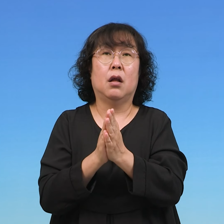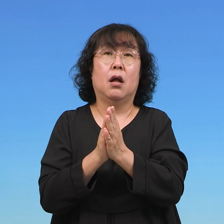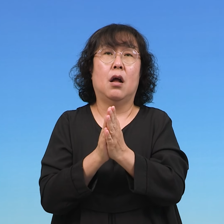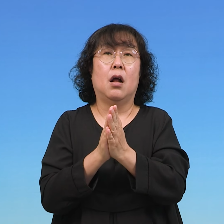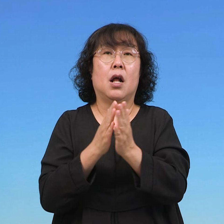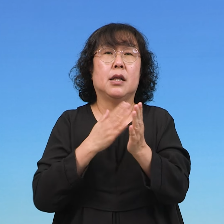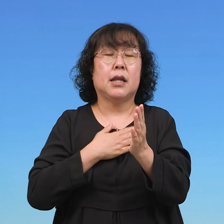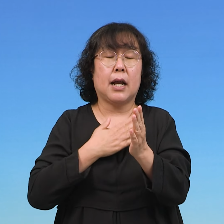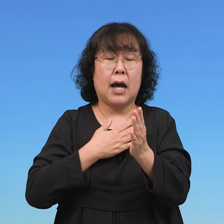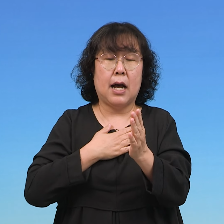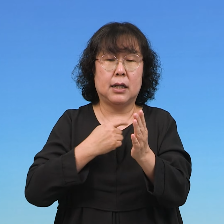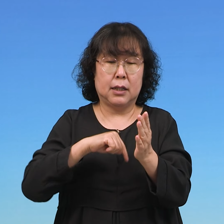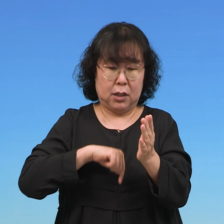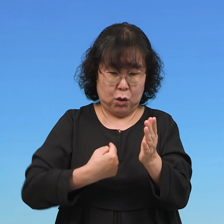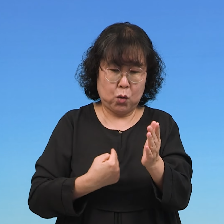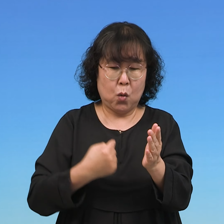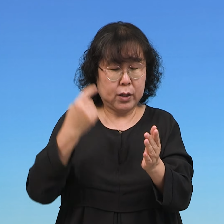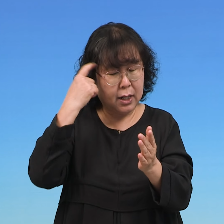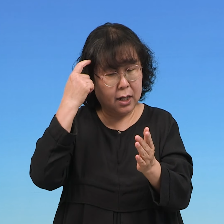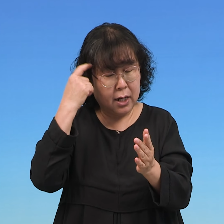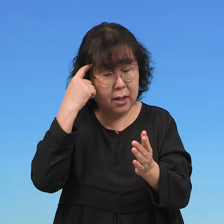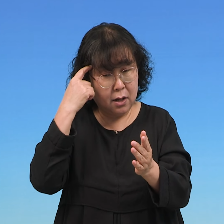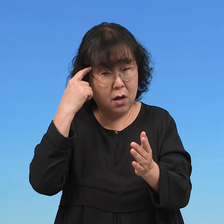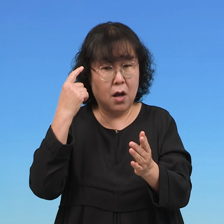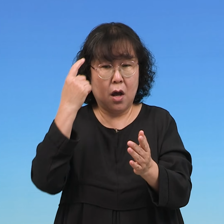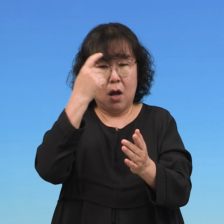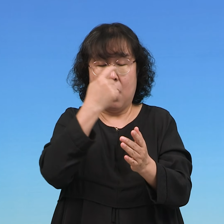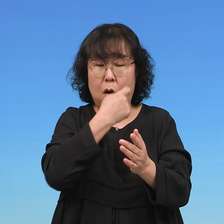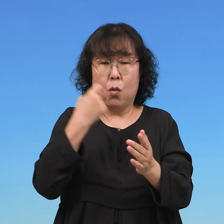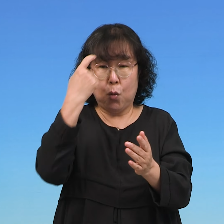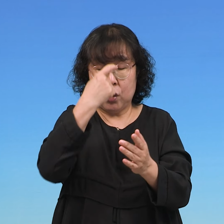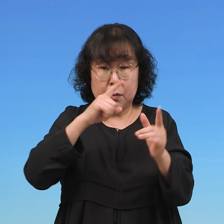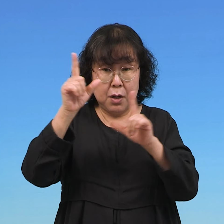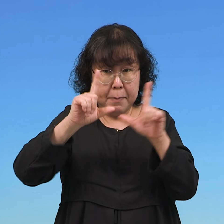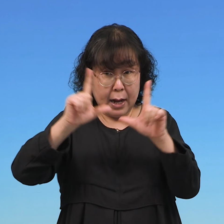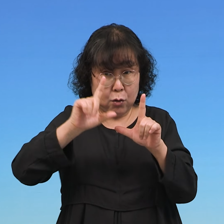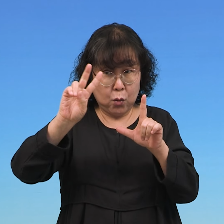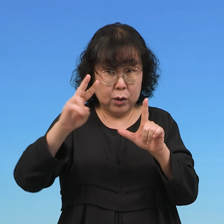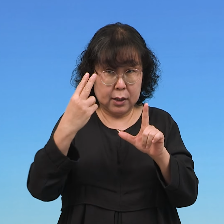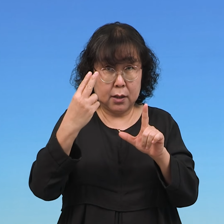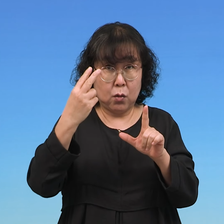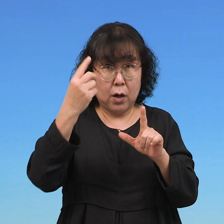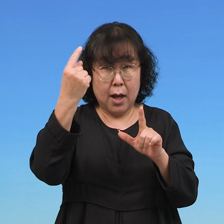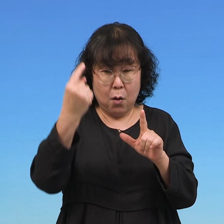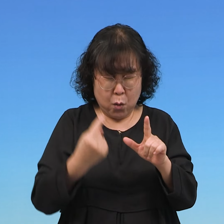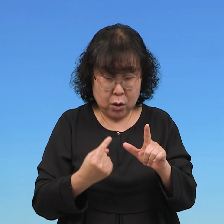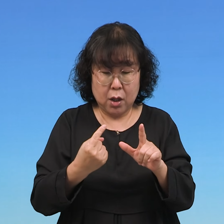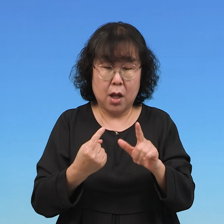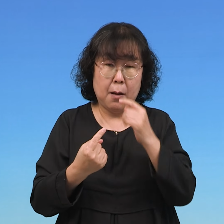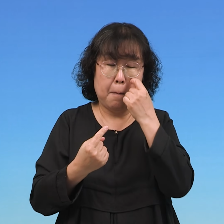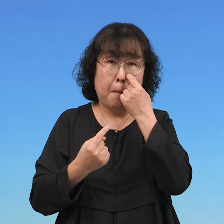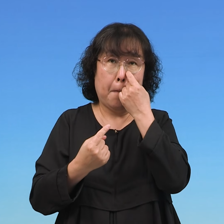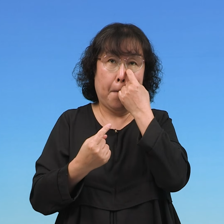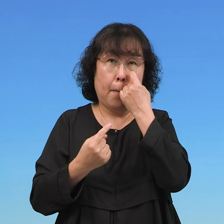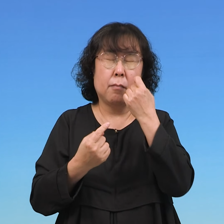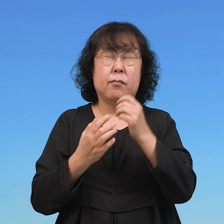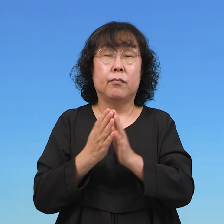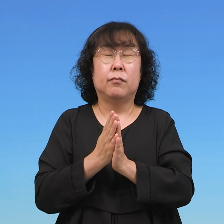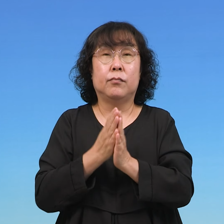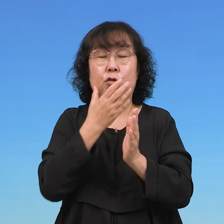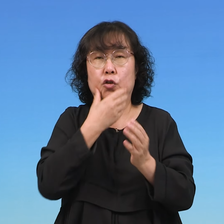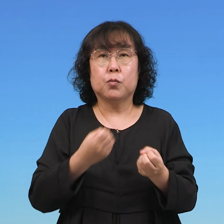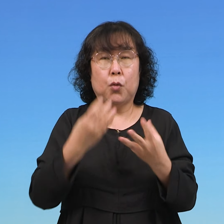그거를 변장하고 찾아온 축복으로 만들자고요. 어떻게 하면 됩니까? 이에 스스로